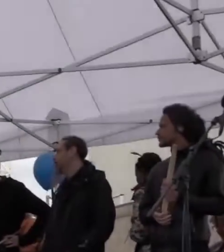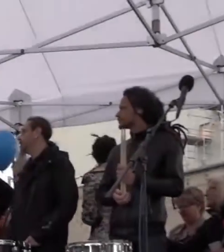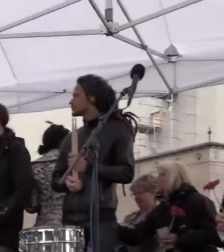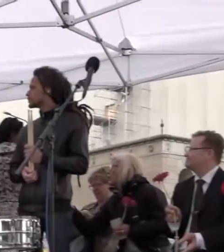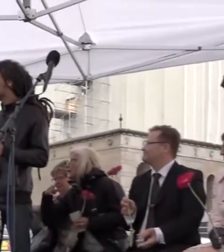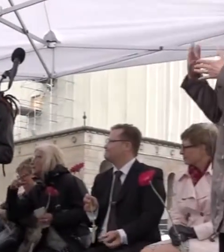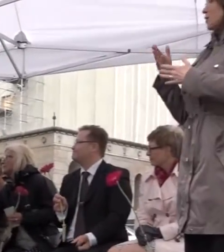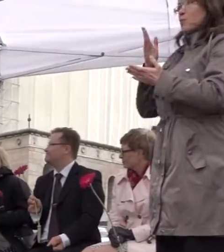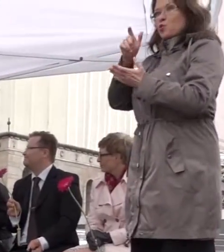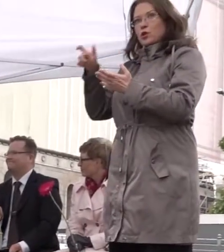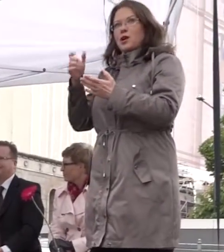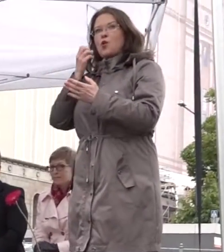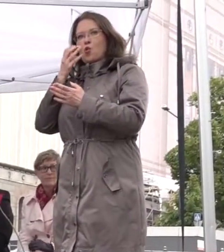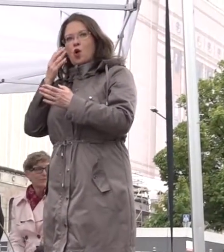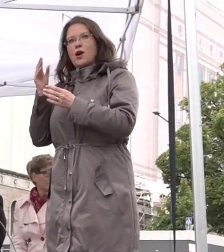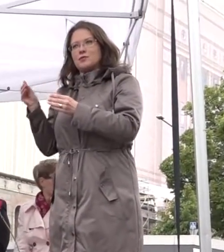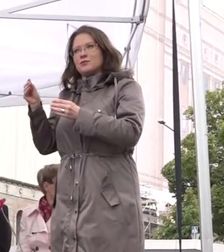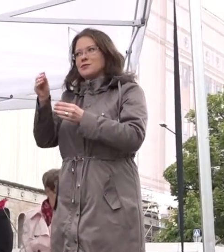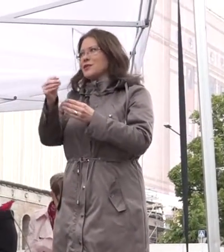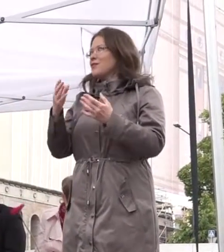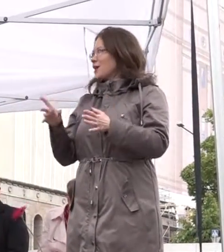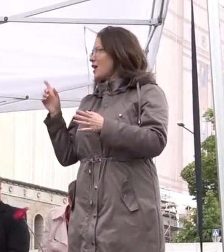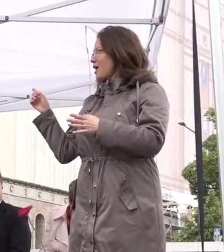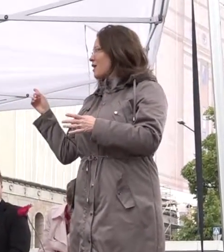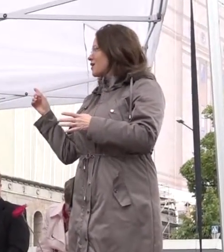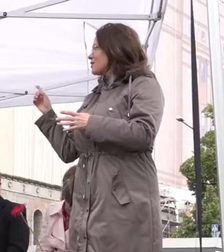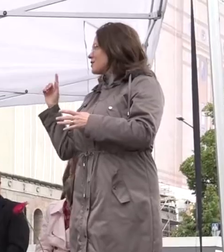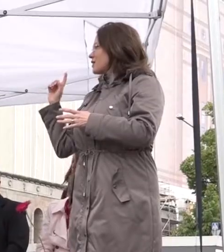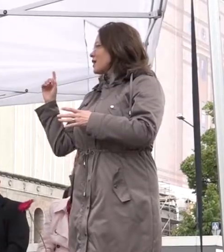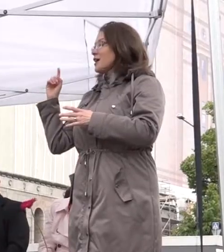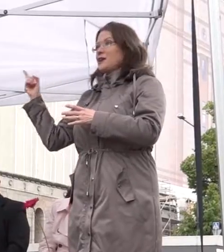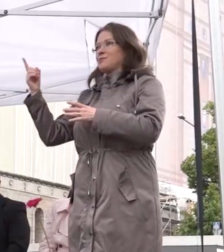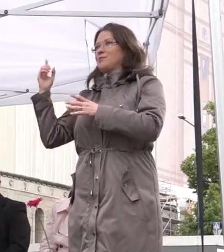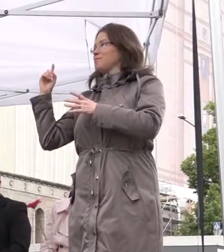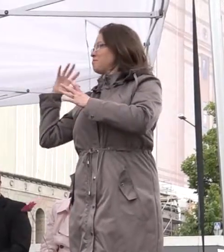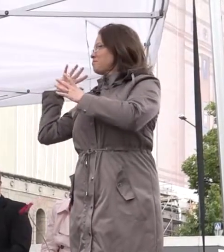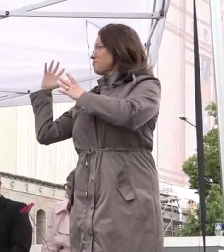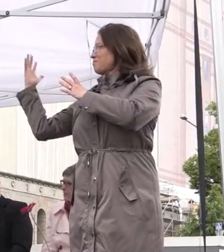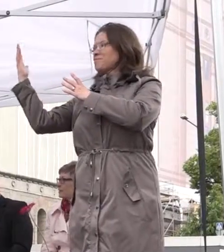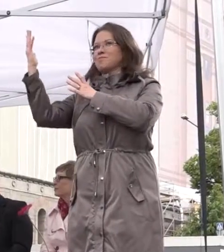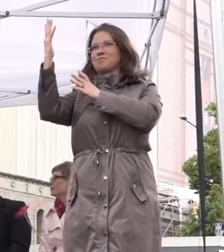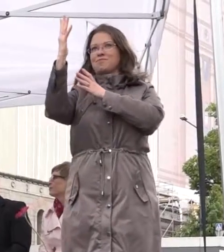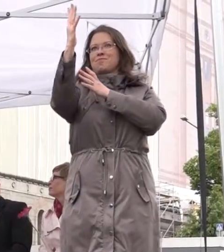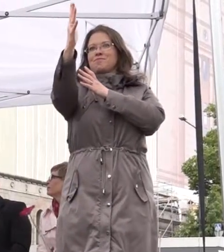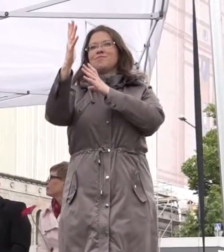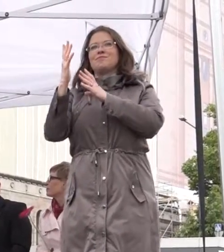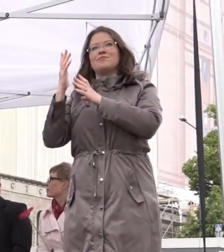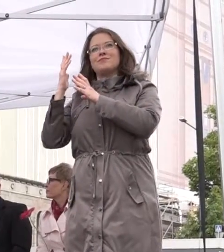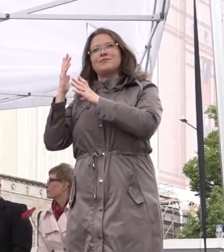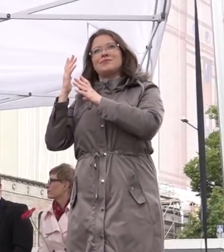juuri kaikille puhuneille kukkien muodossa, ja he lähtevät liidaamaan tuota kulkuetta tuonne